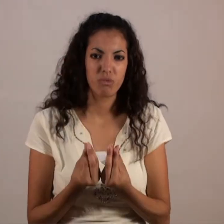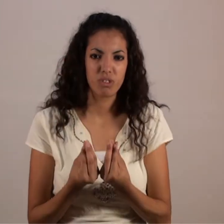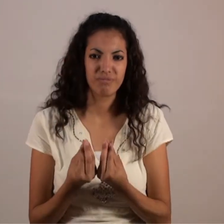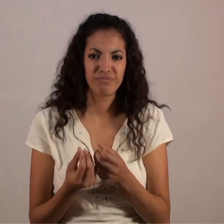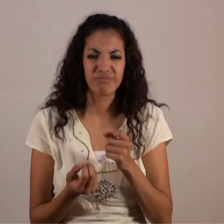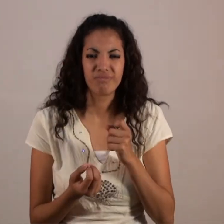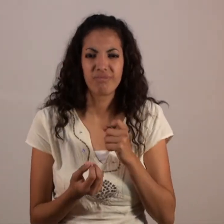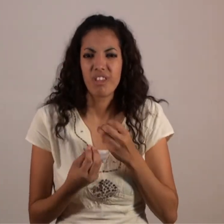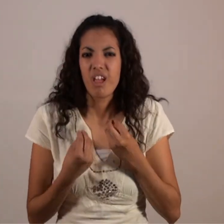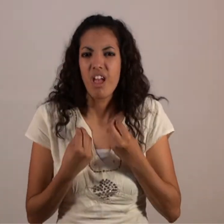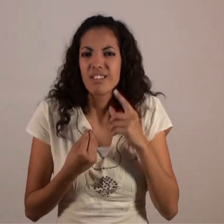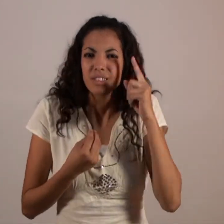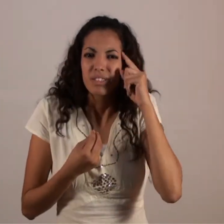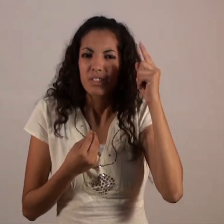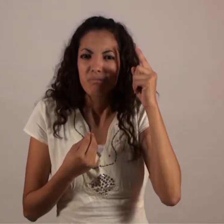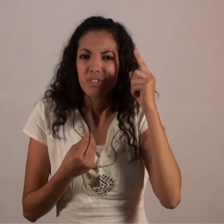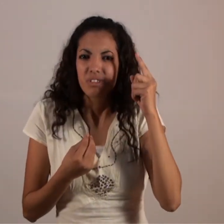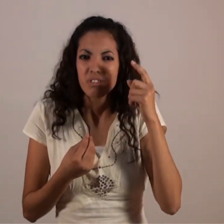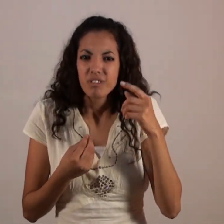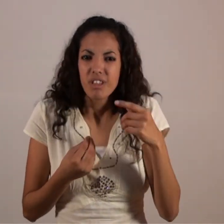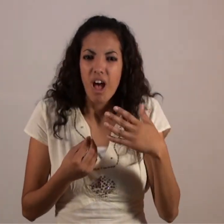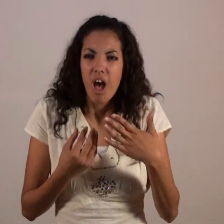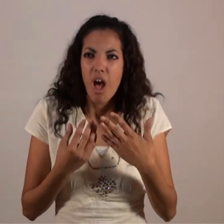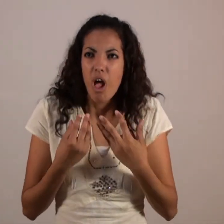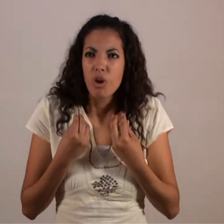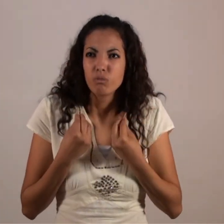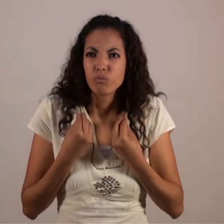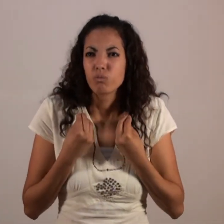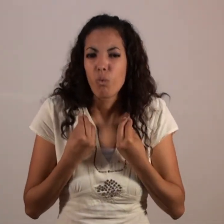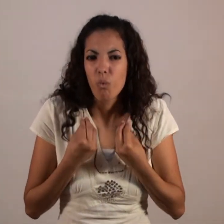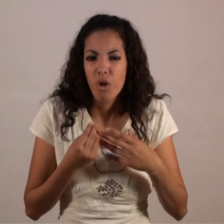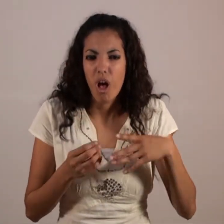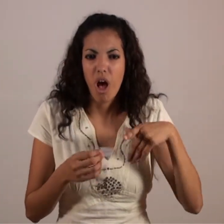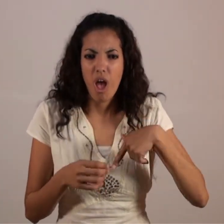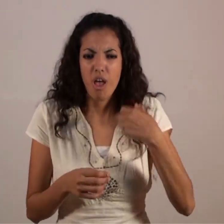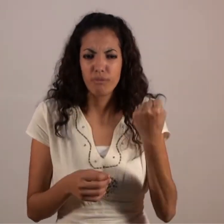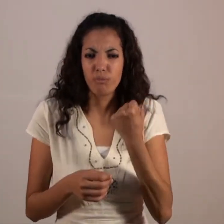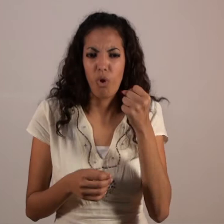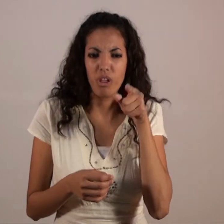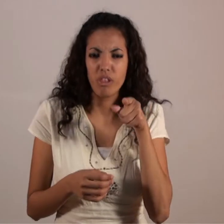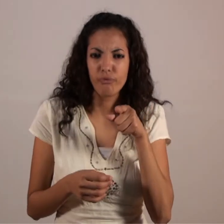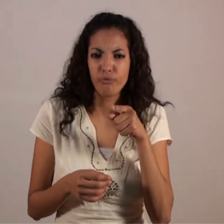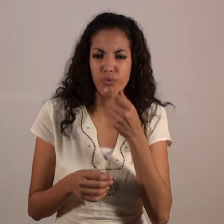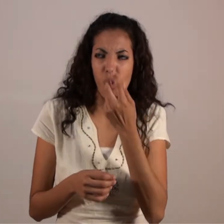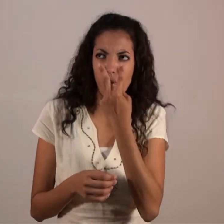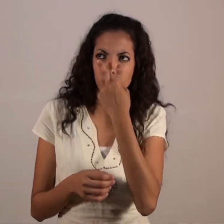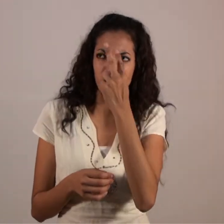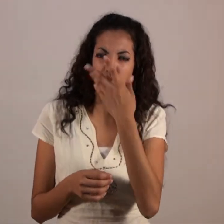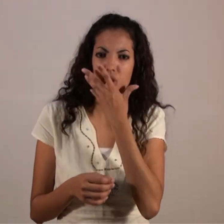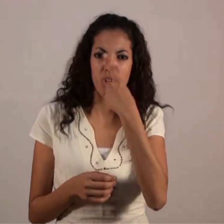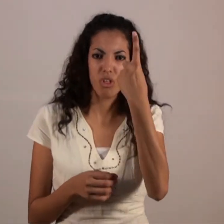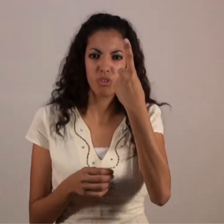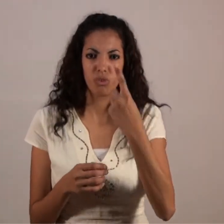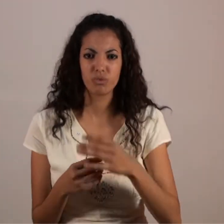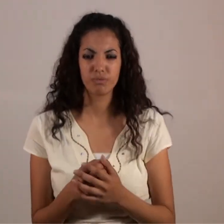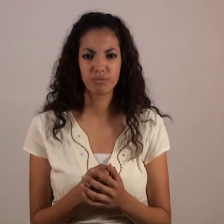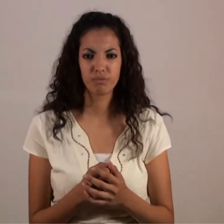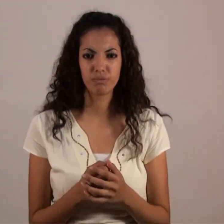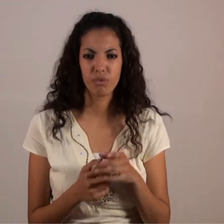de tu importancia a los ojos de Dios? ¿Cómo debería esta verdad impactar la forma en que vives y tratas